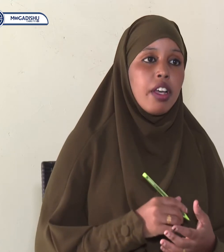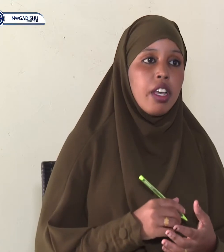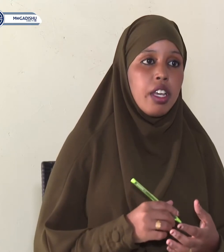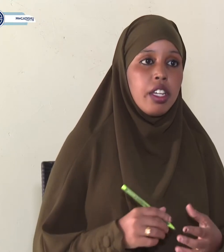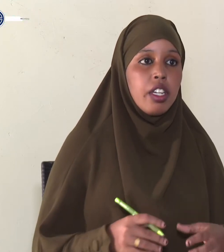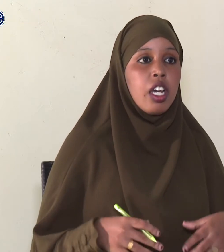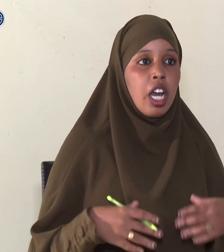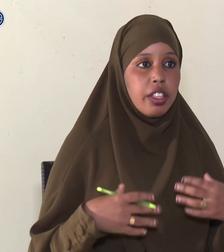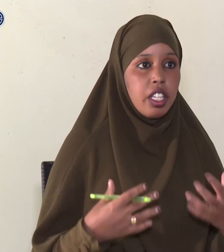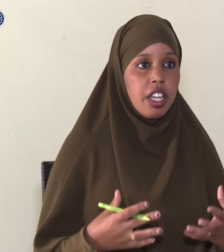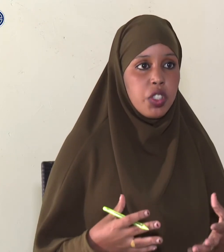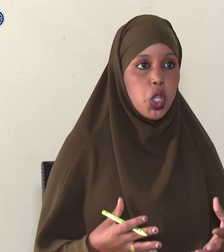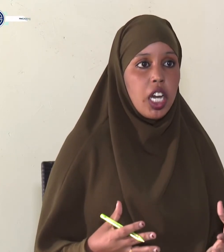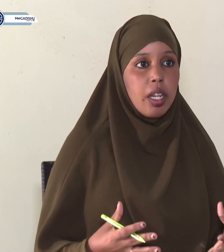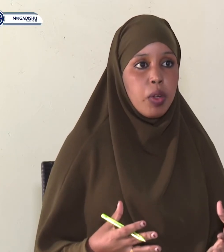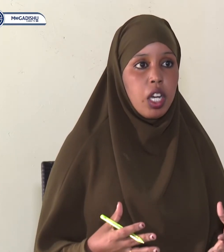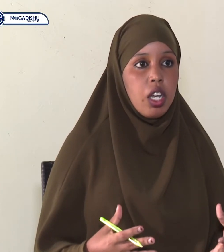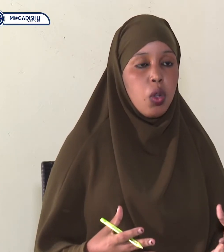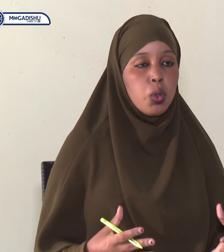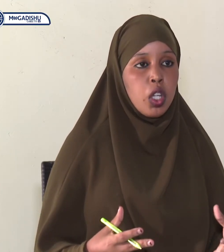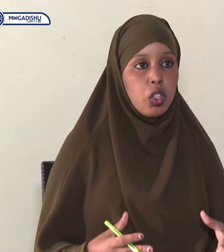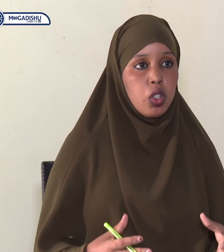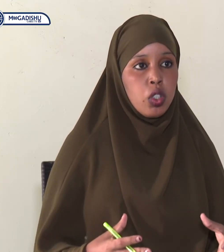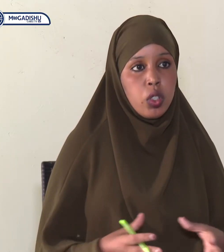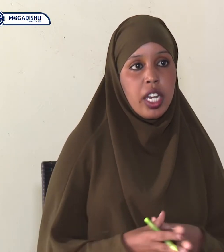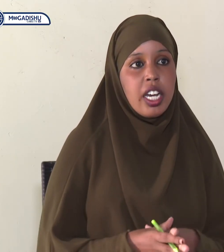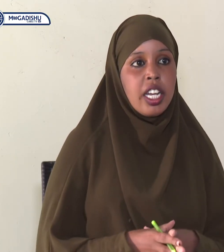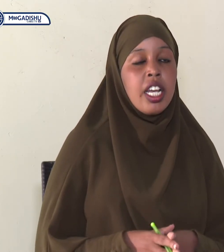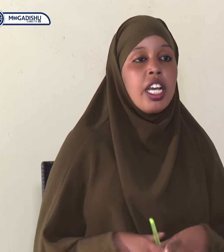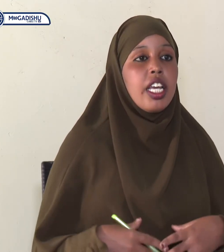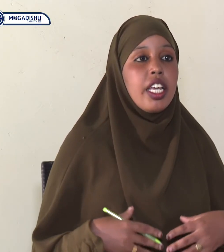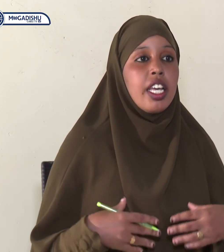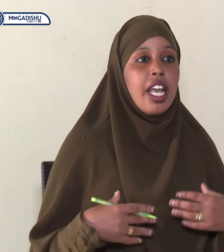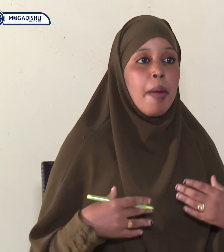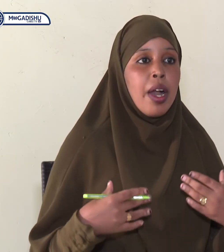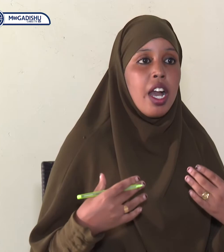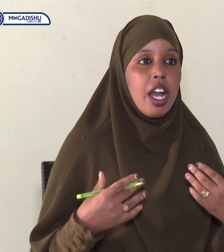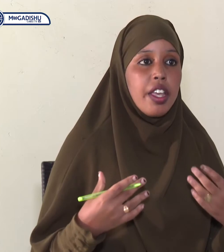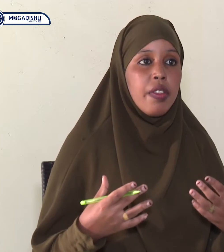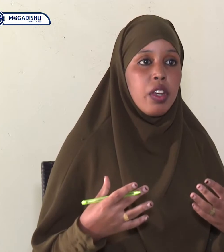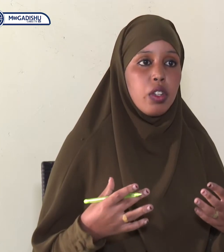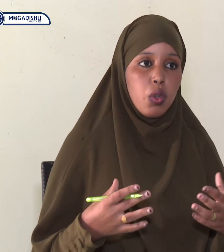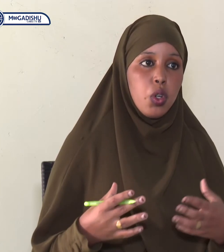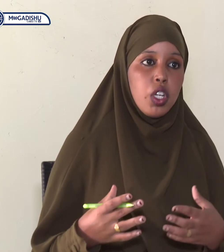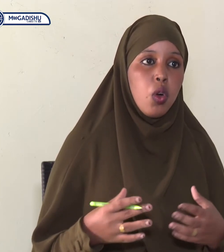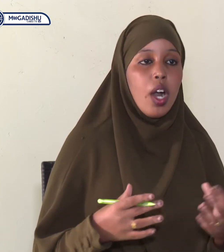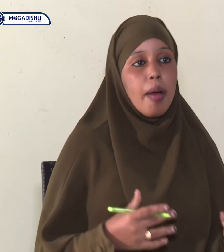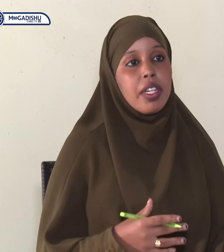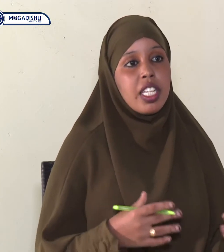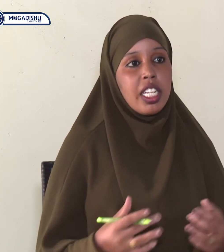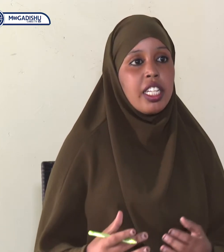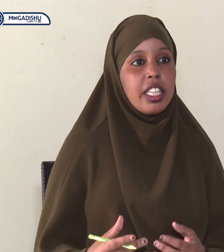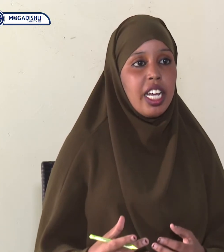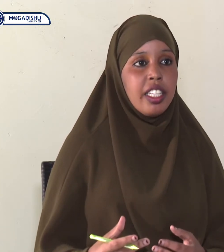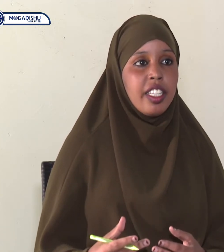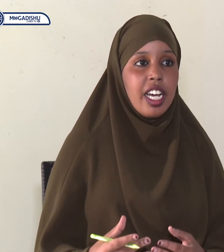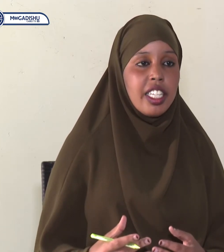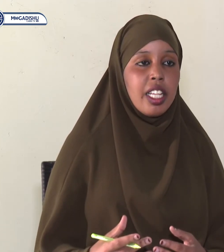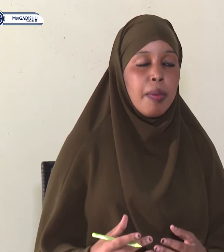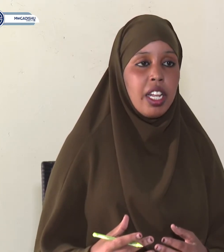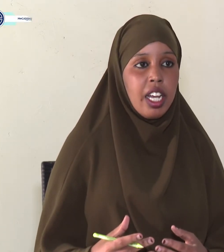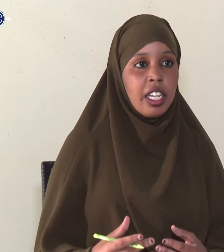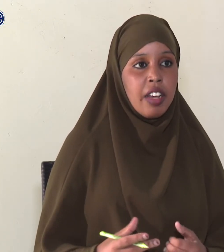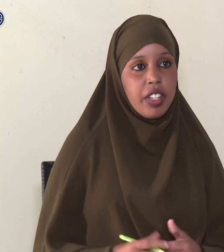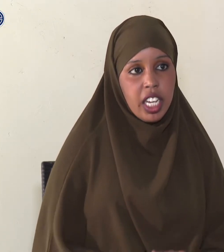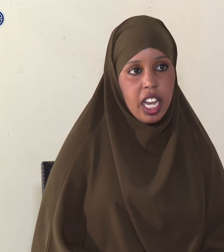qalabka haddii ay jiro qalab loogu talagalo karo gaara ama hay-ado gooni ah oo qaabilsan tacliinta